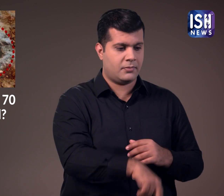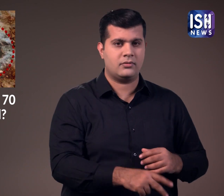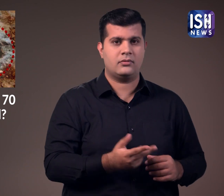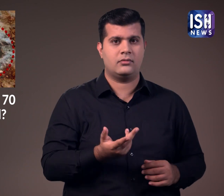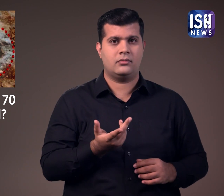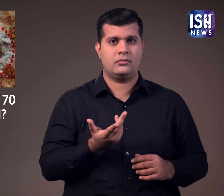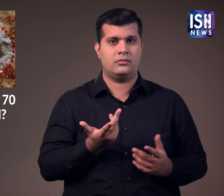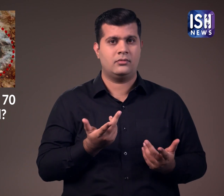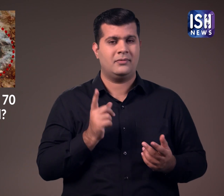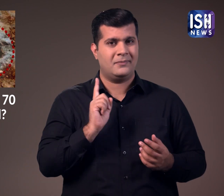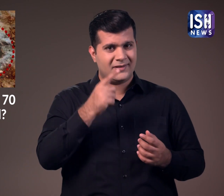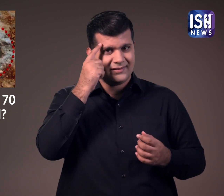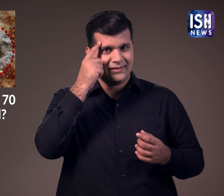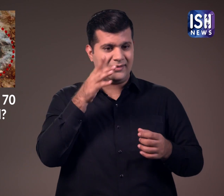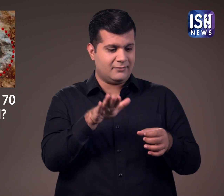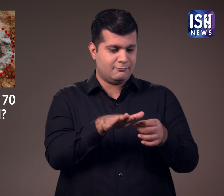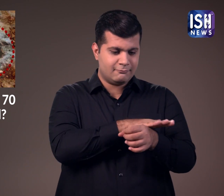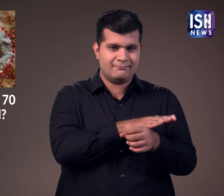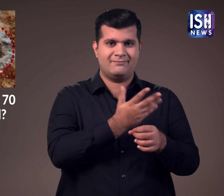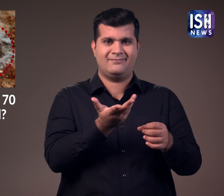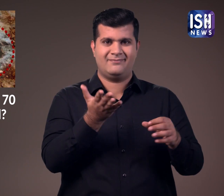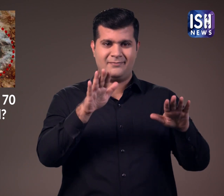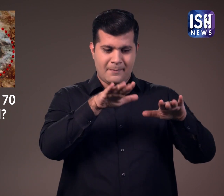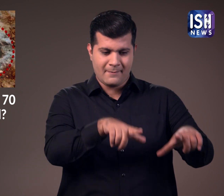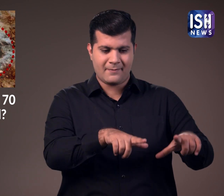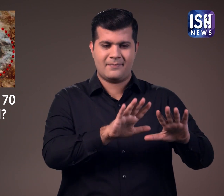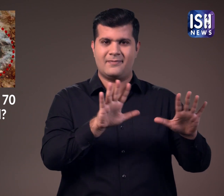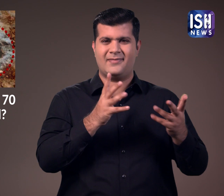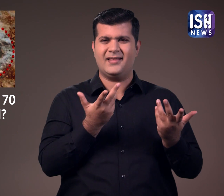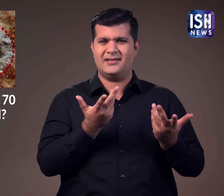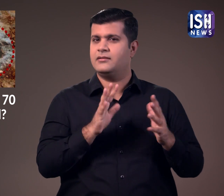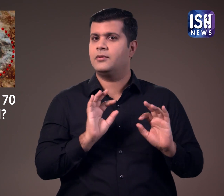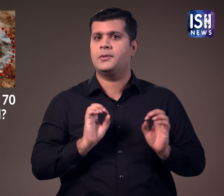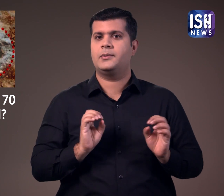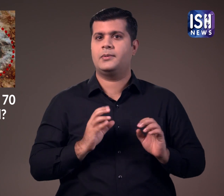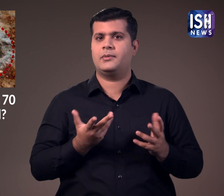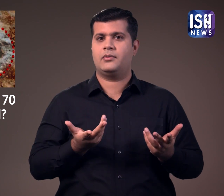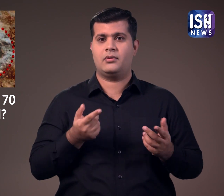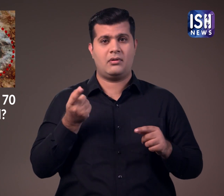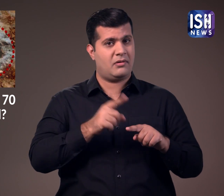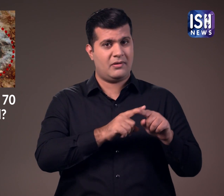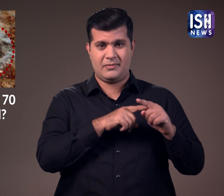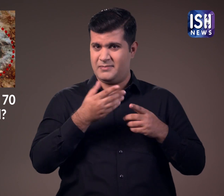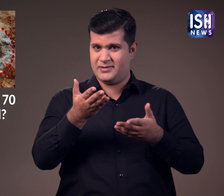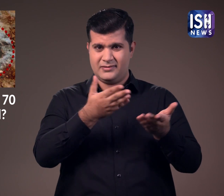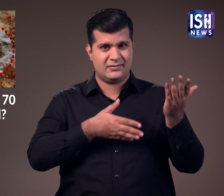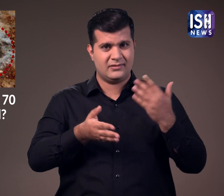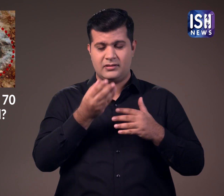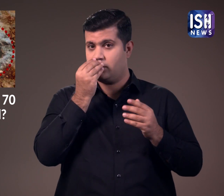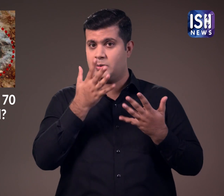जाते हैं? उन्हें इन बोर्वेलों को धकने के बारे में सोचना चाहिए, क्योंकि ये खतरनाक है.